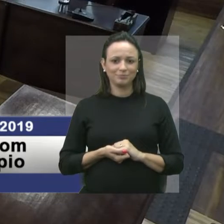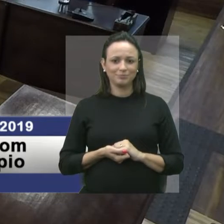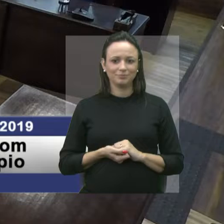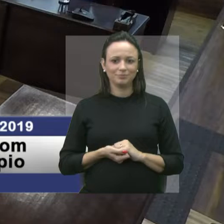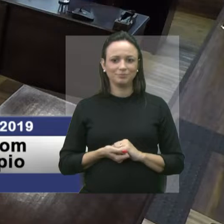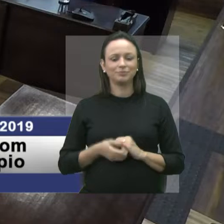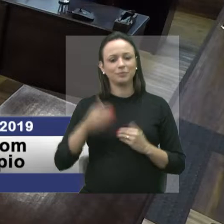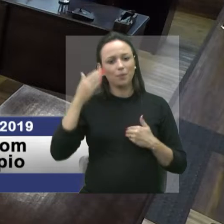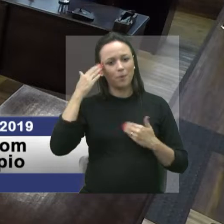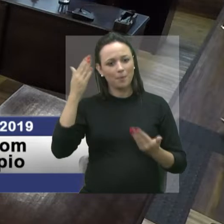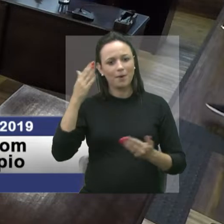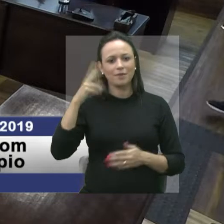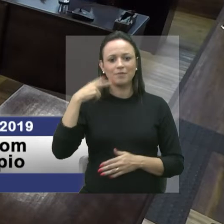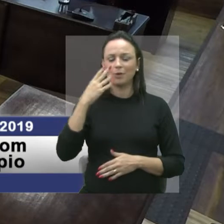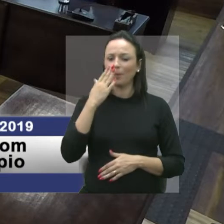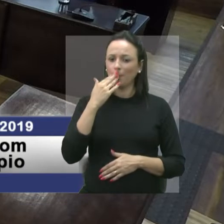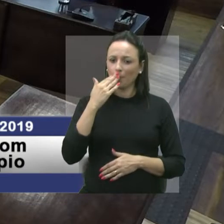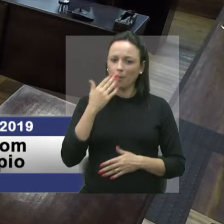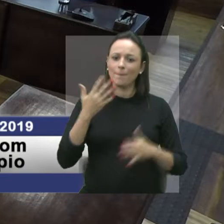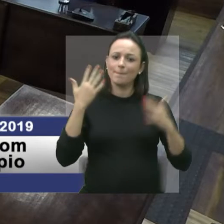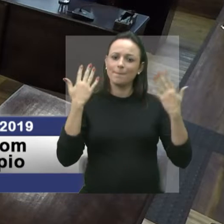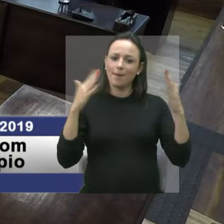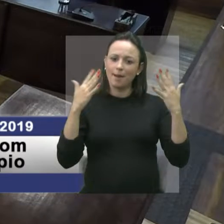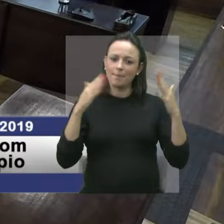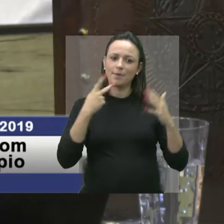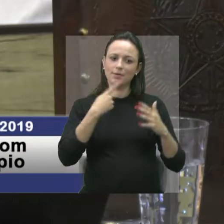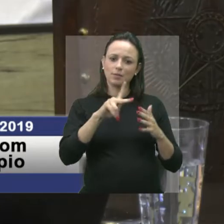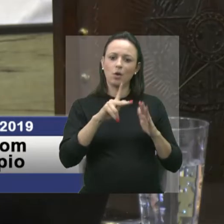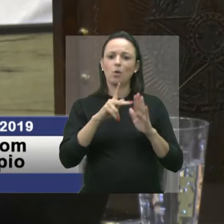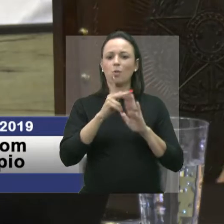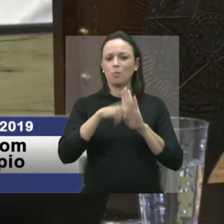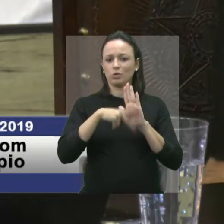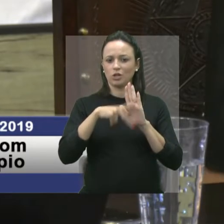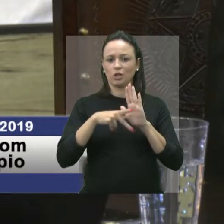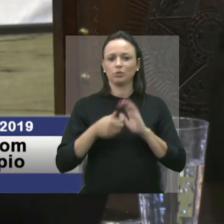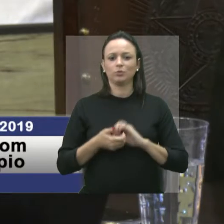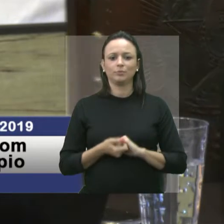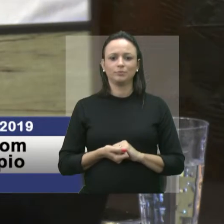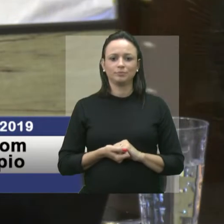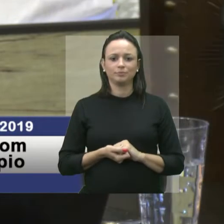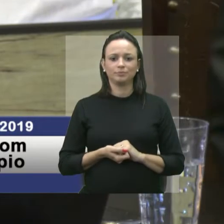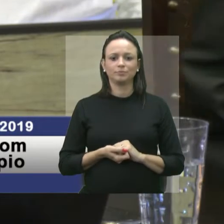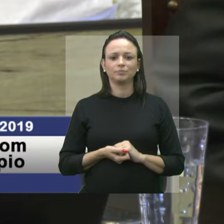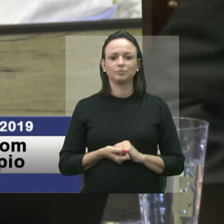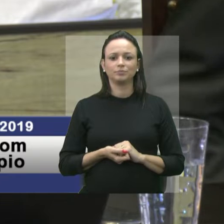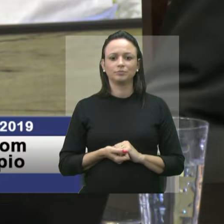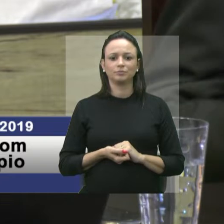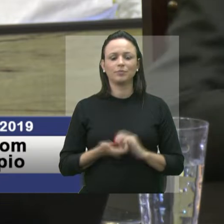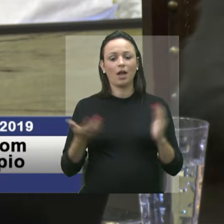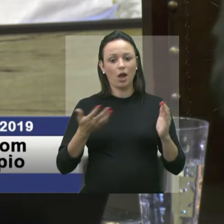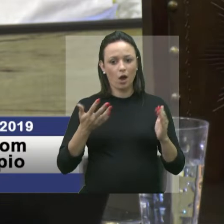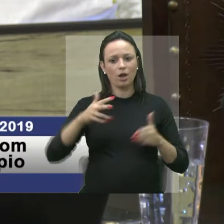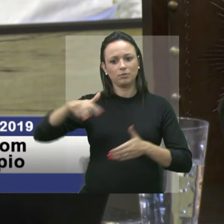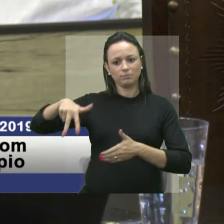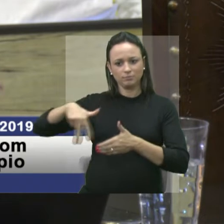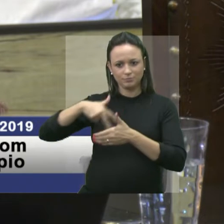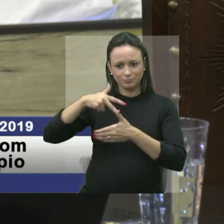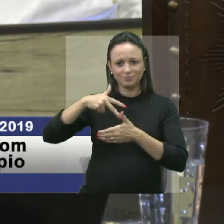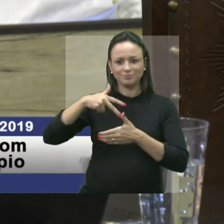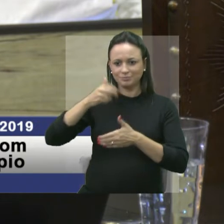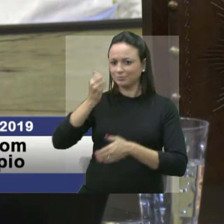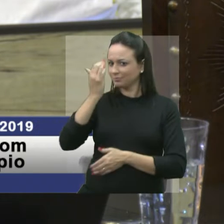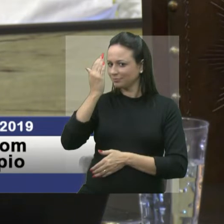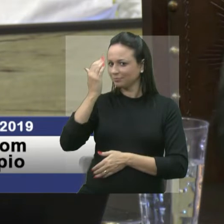Borgo, e parabéns pelo projeto. Agora, eu quero passar a palavra ao senhor André Luiz Vasco